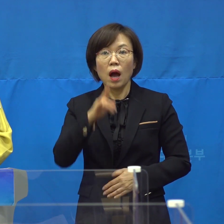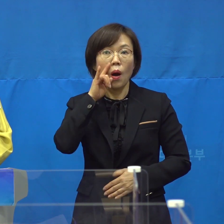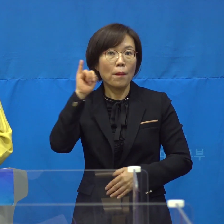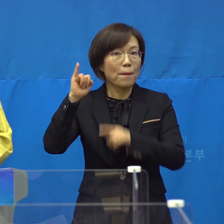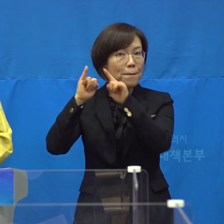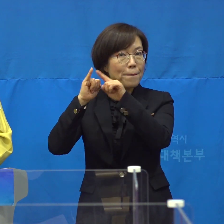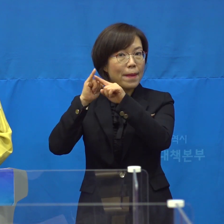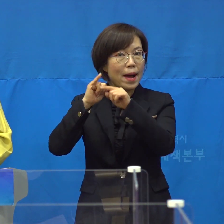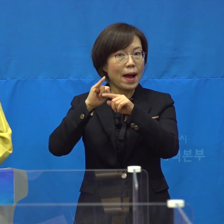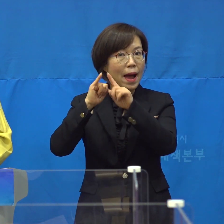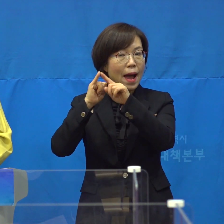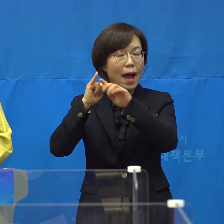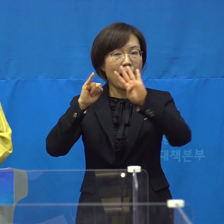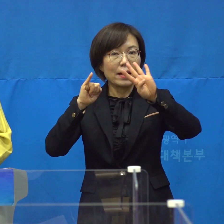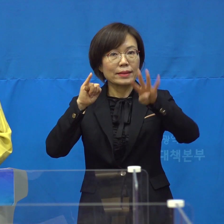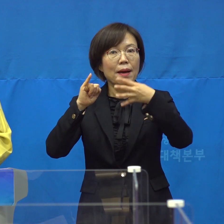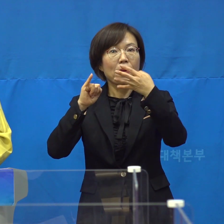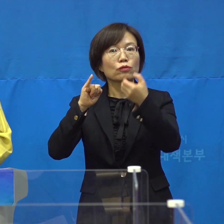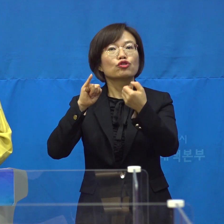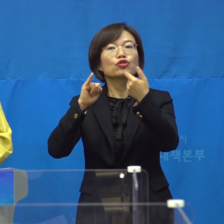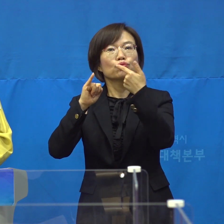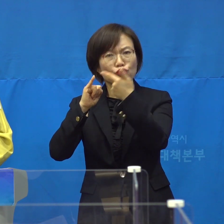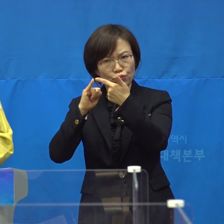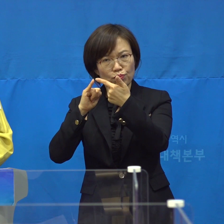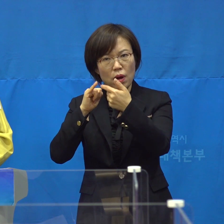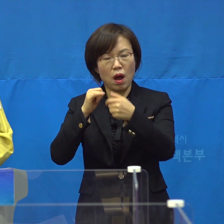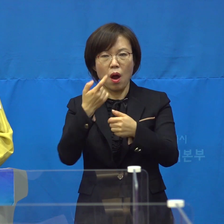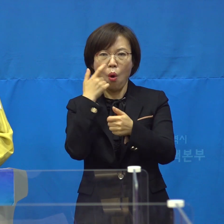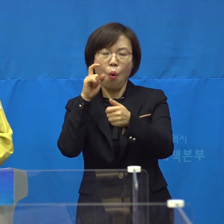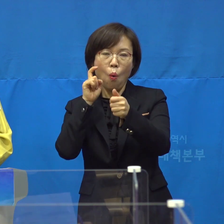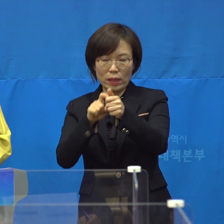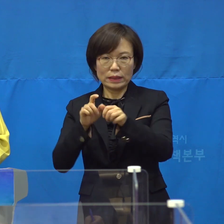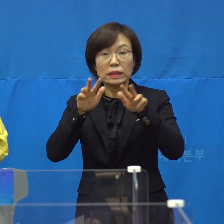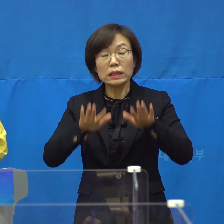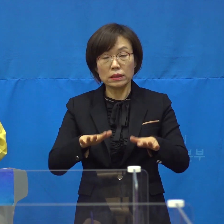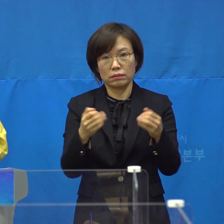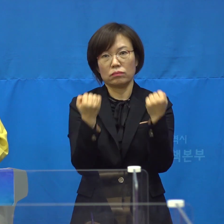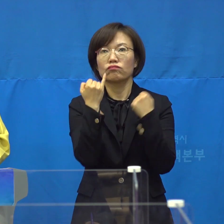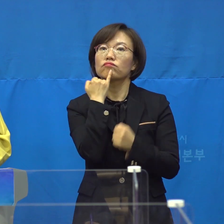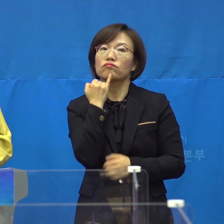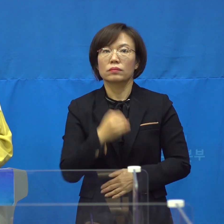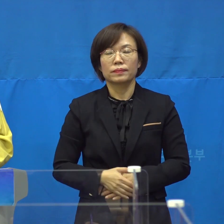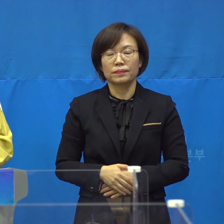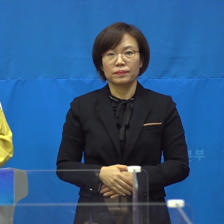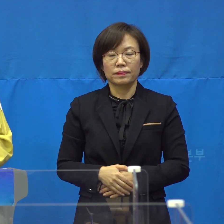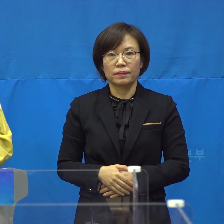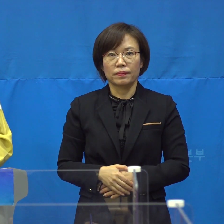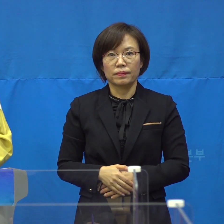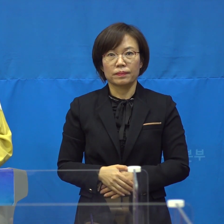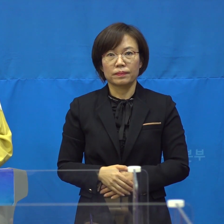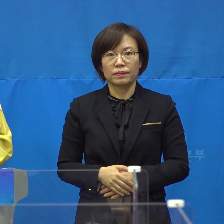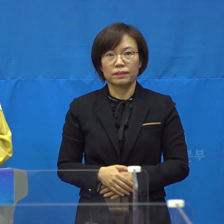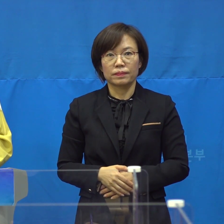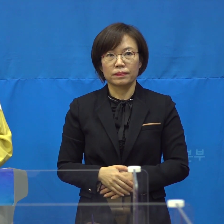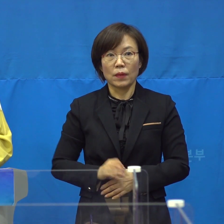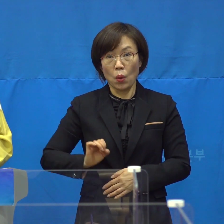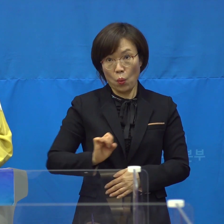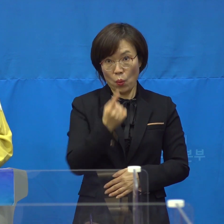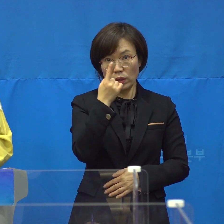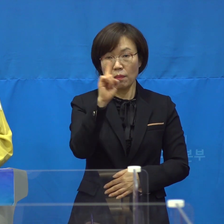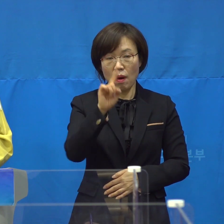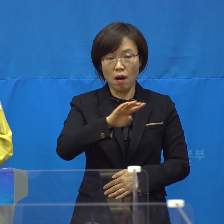어머니는 울산 496번 확진자가 되겠습니다. 현재 건강 상태는 양호합니다. 발생